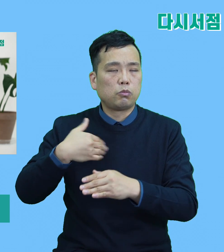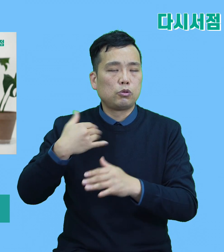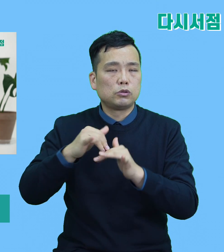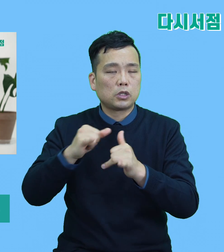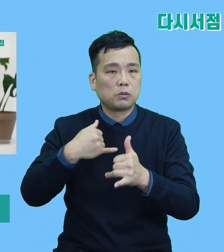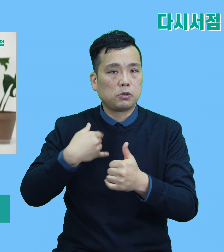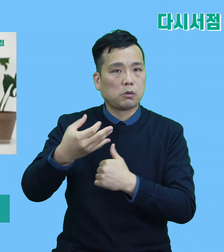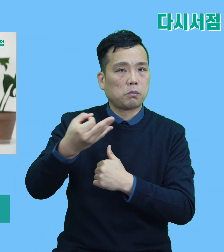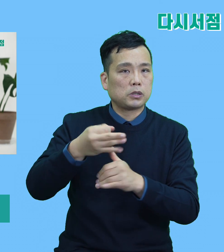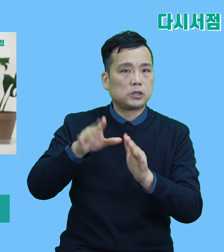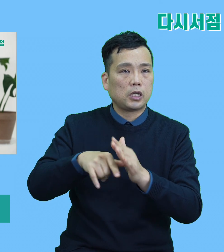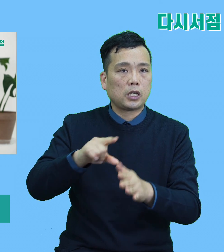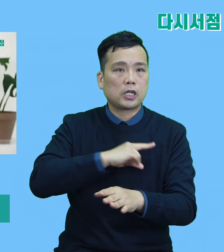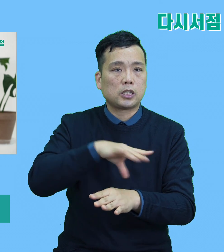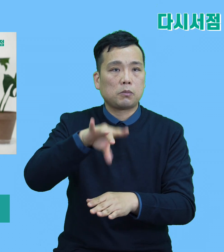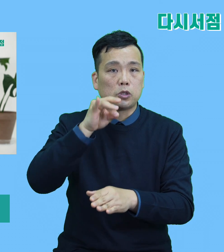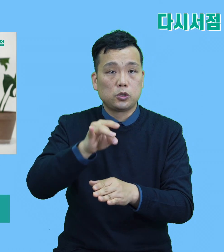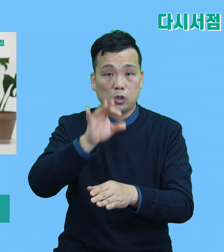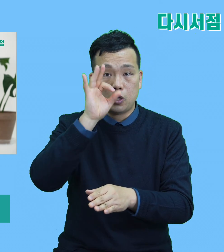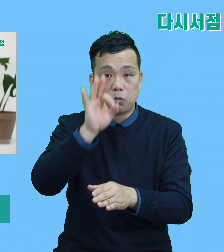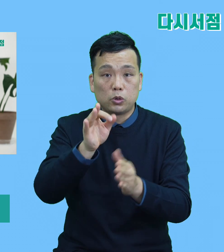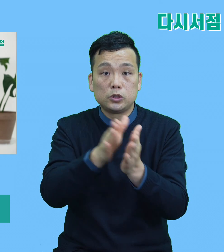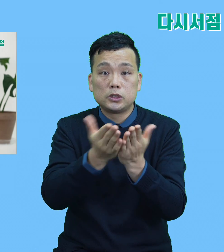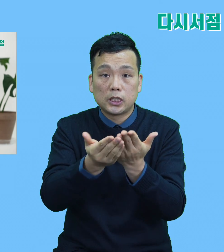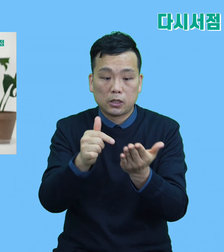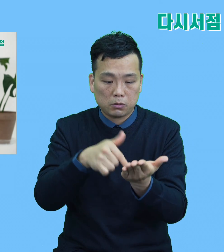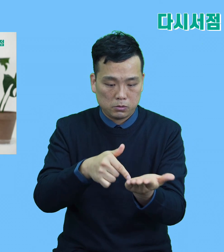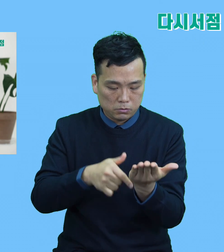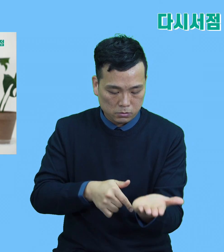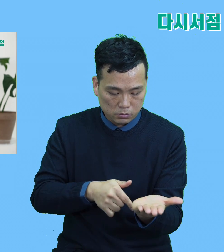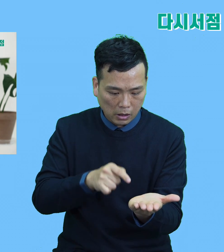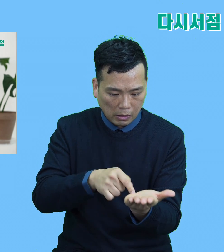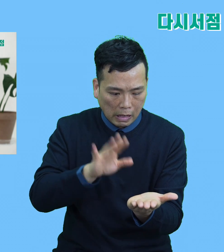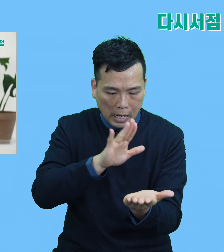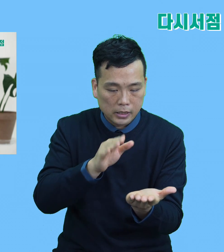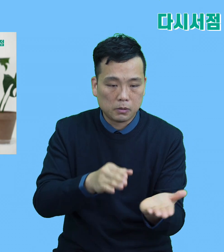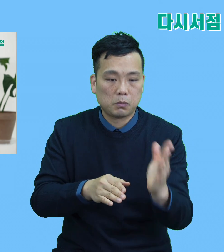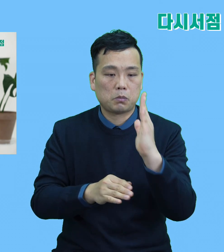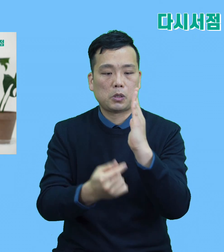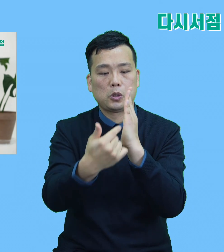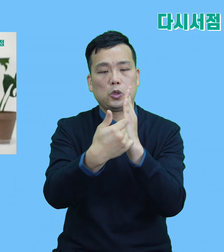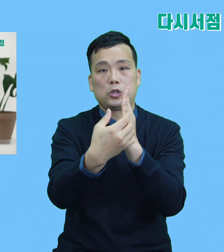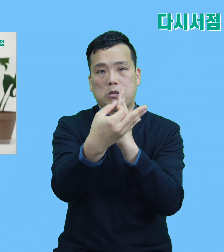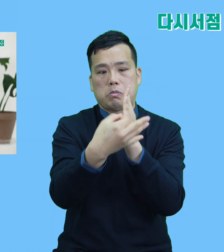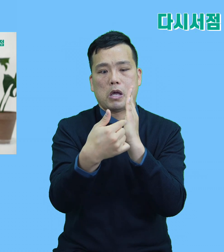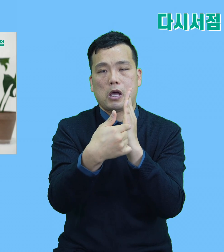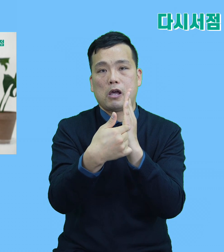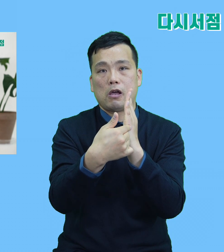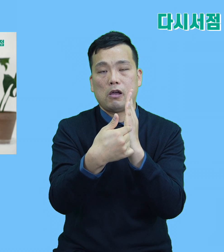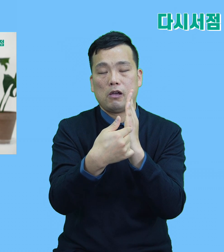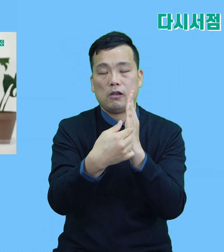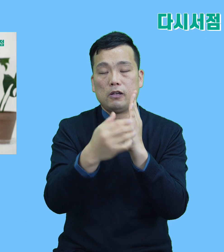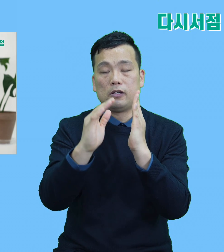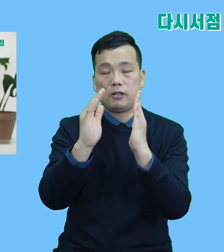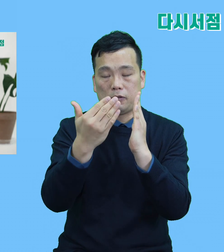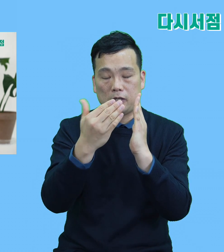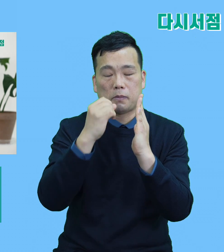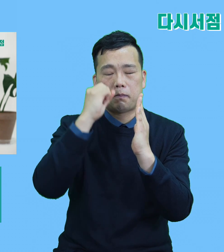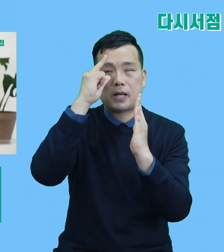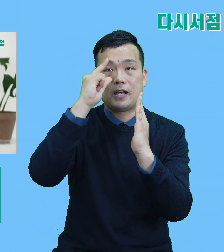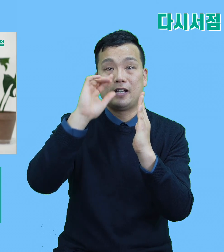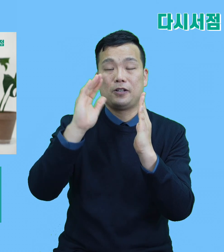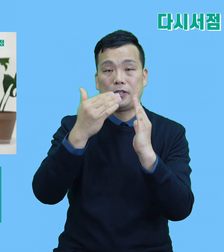때 가장 먼저 보게 되는 면은 표 1이 아니라 책등이다 라는 걸 알게 되는 시기인